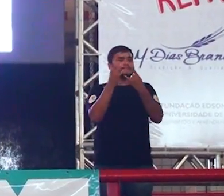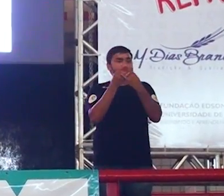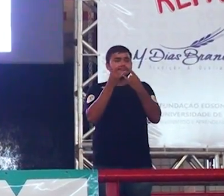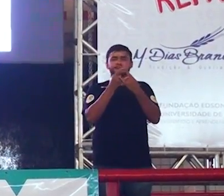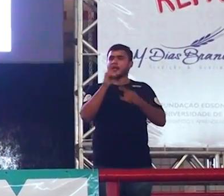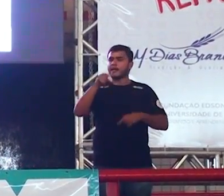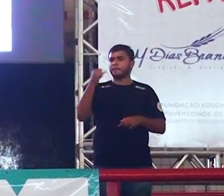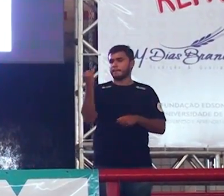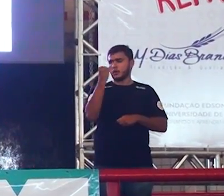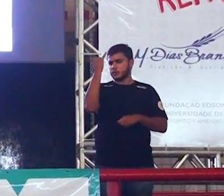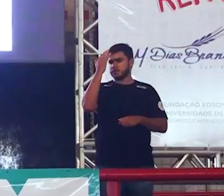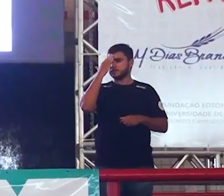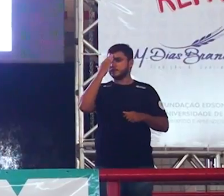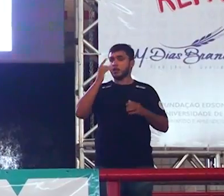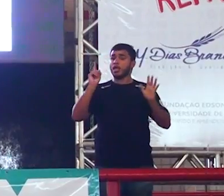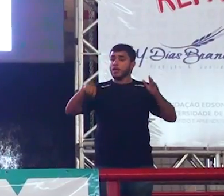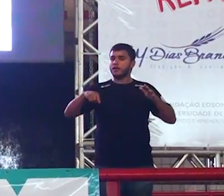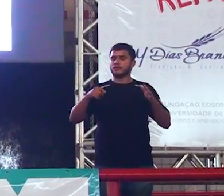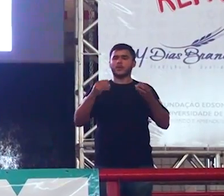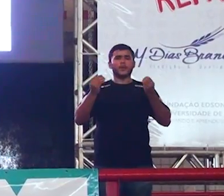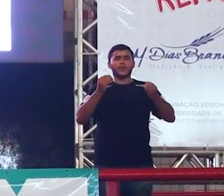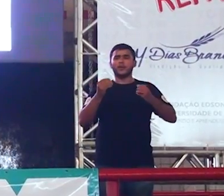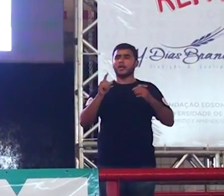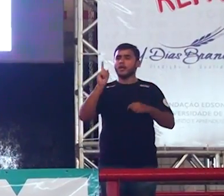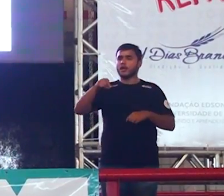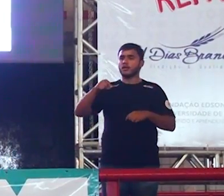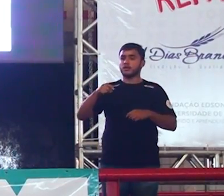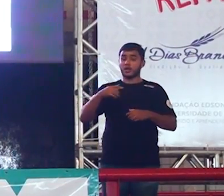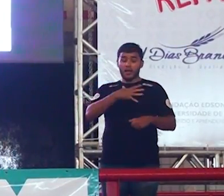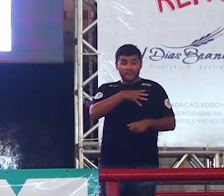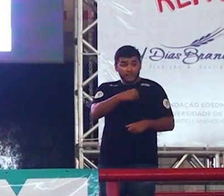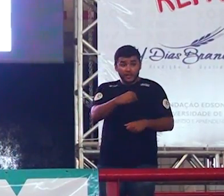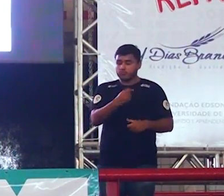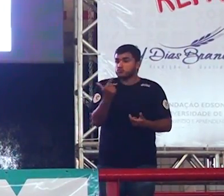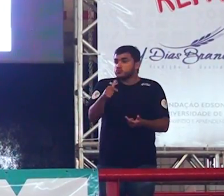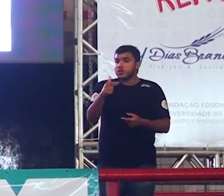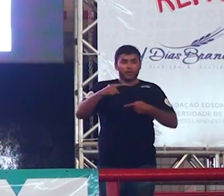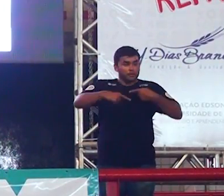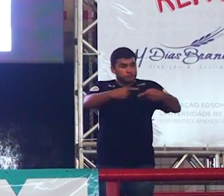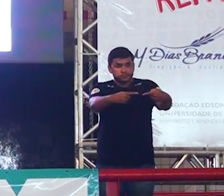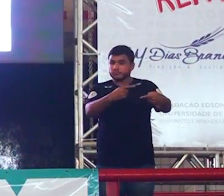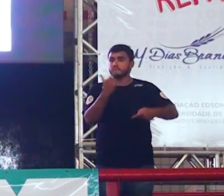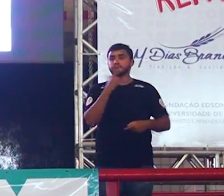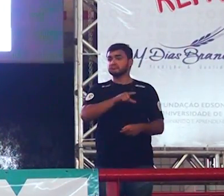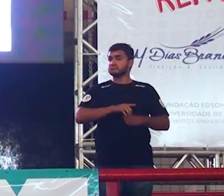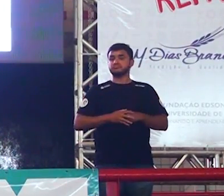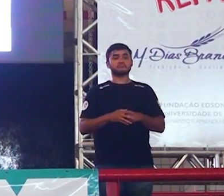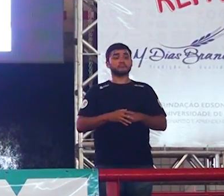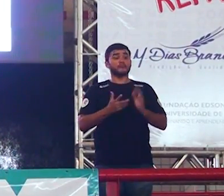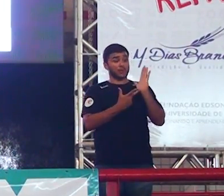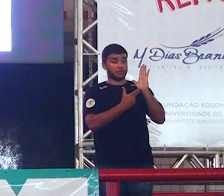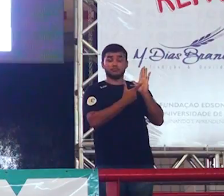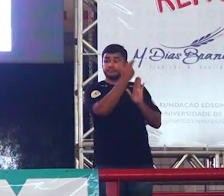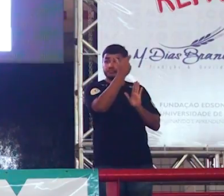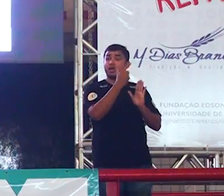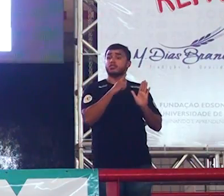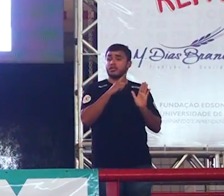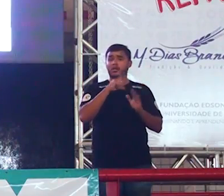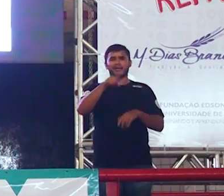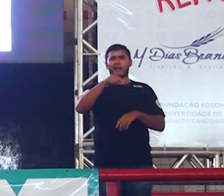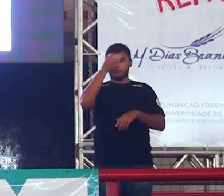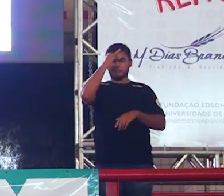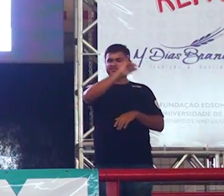Extremamente eficaz em termos de quem? Da geração de filhos, ele não vai gerar filhos, como também vai evitar quem? Uma série